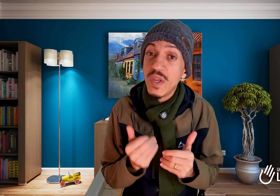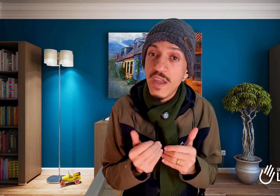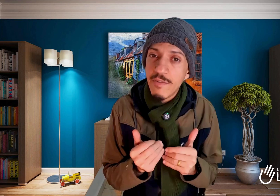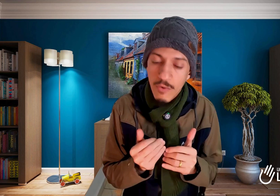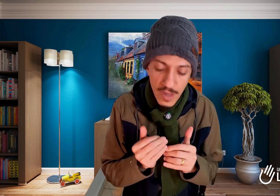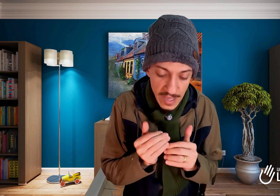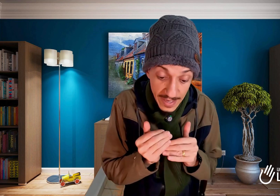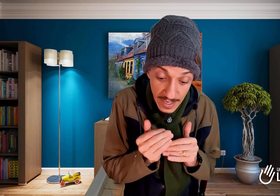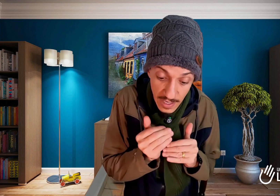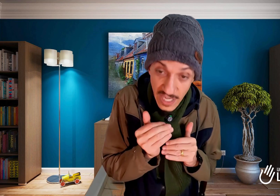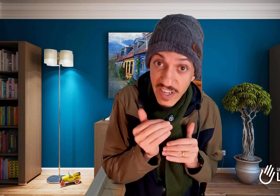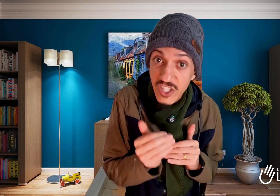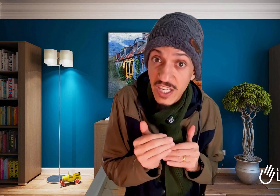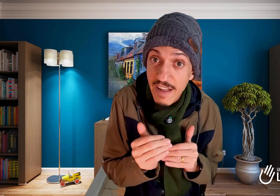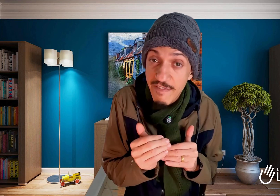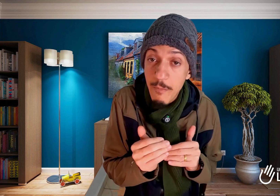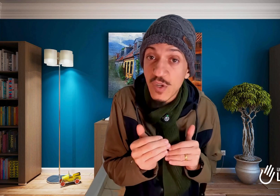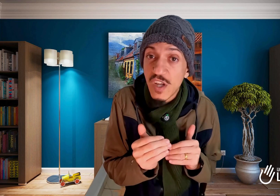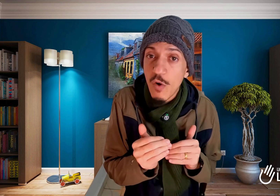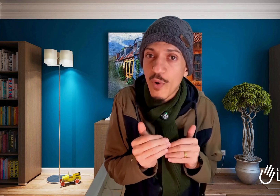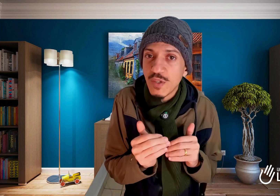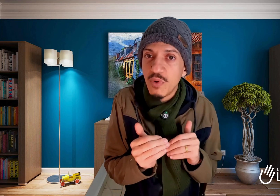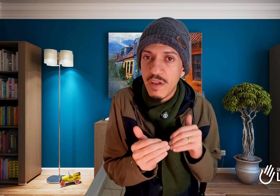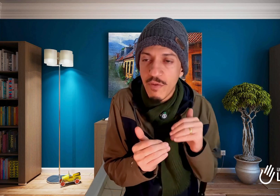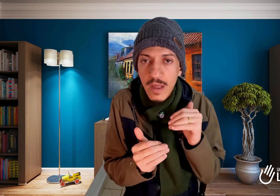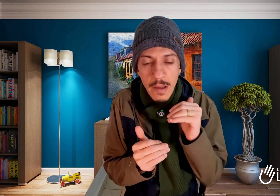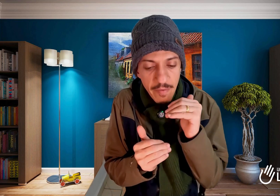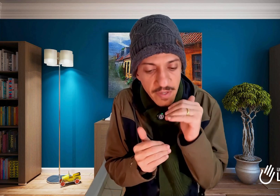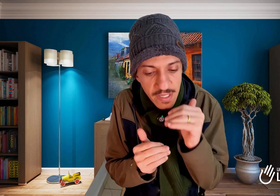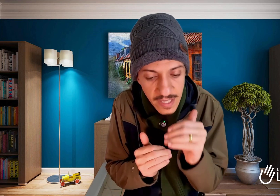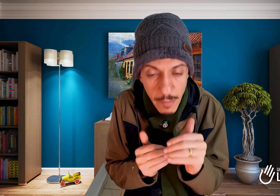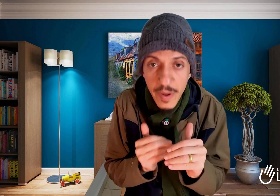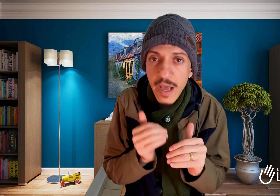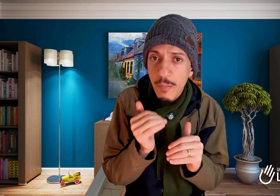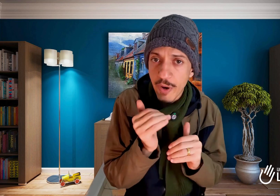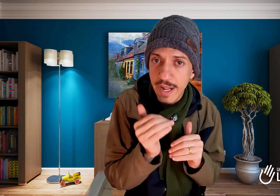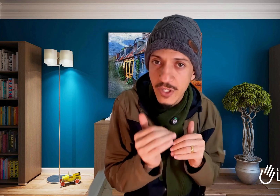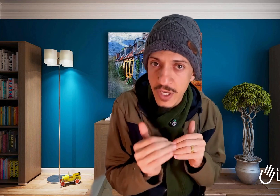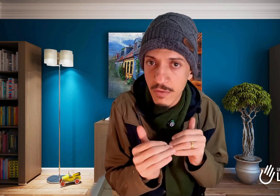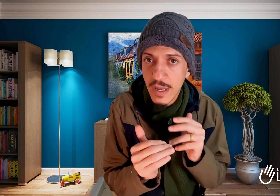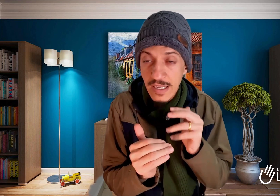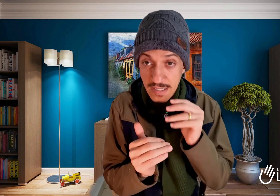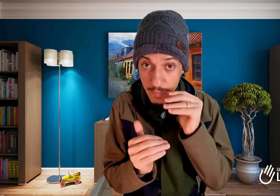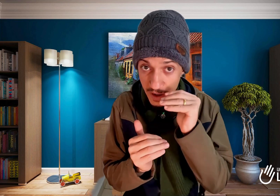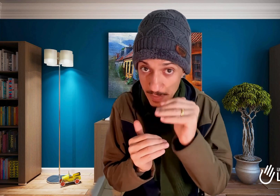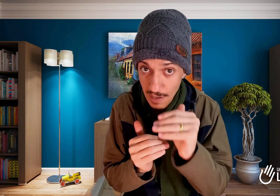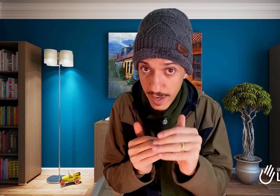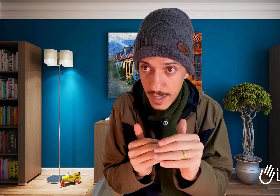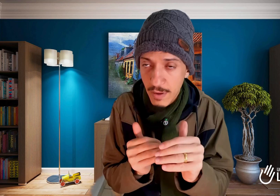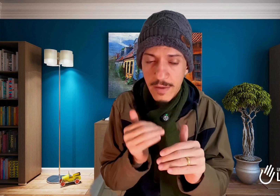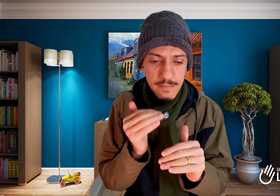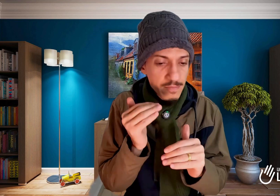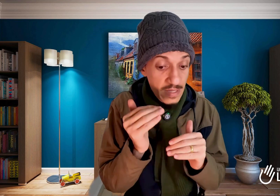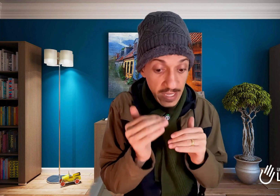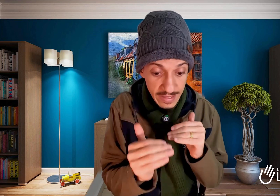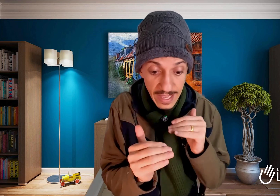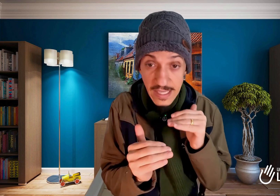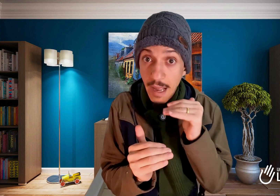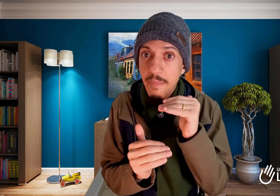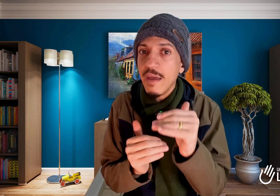nível e que aquilo ali já vai te levar para o seu próximo nível para você sempre ir progredindo, sempre ir melhorando e saber em que você